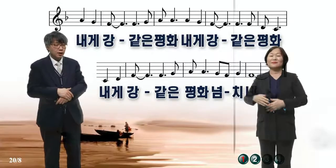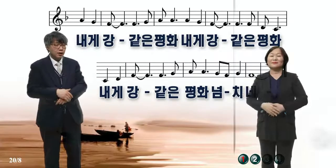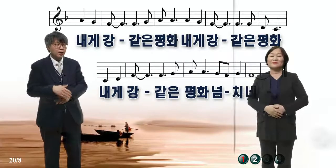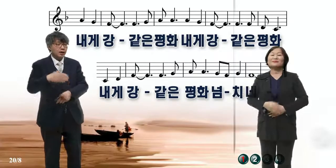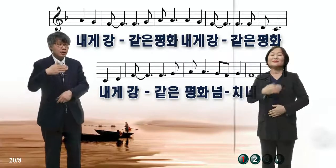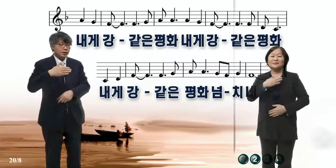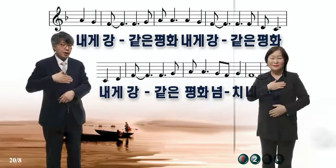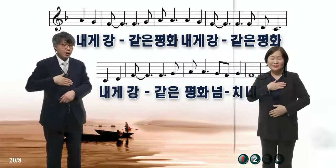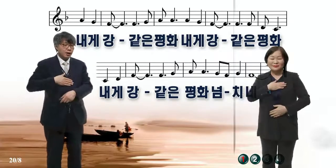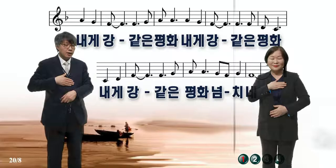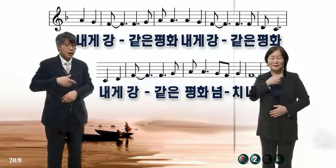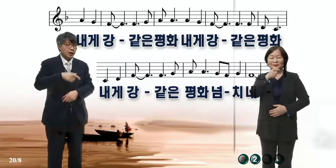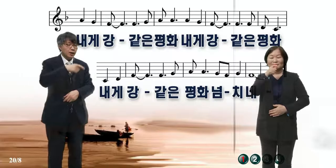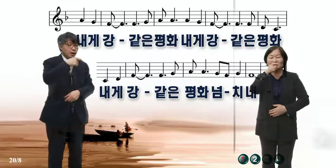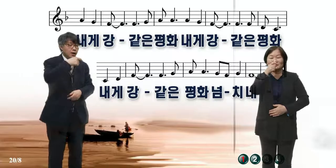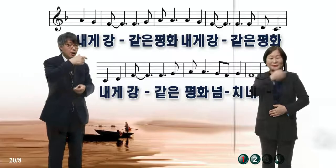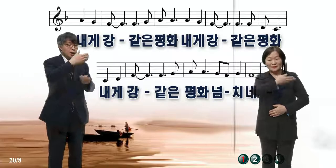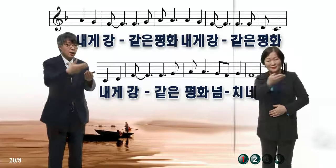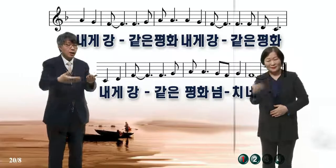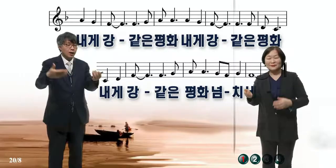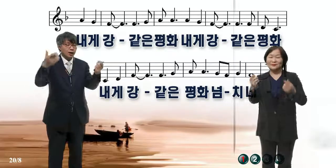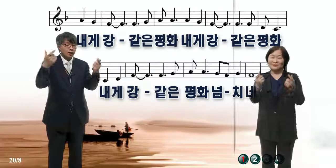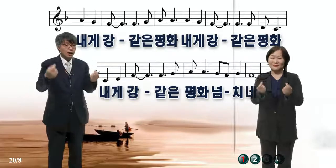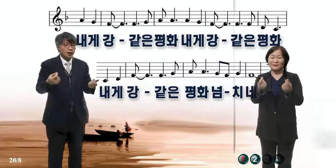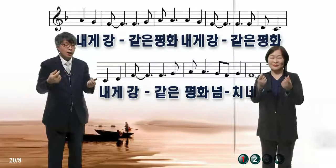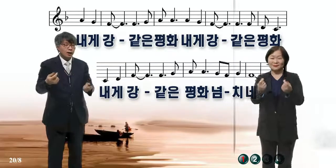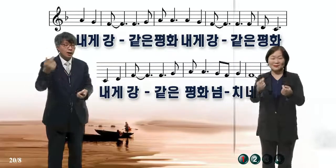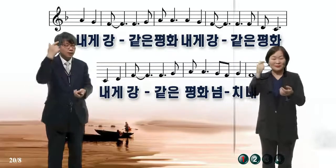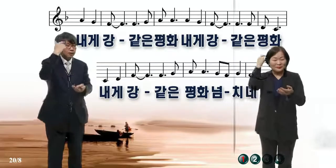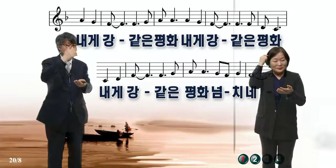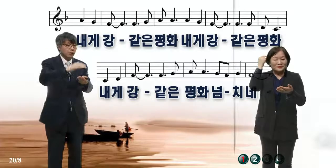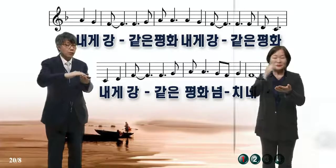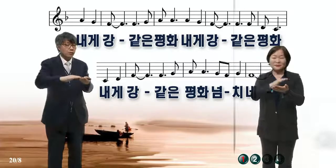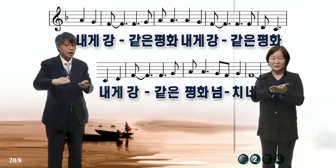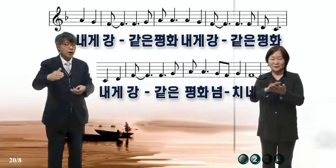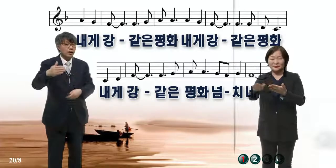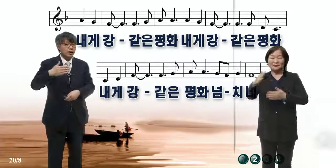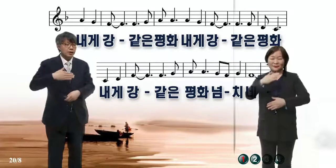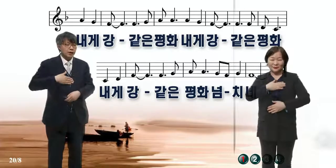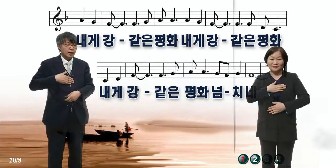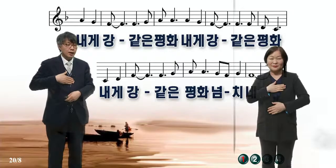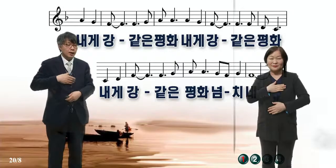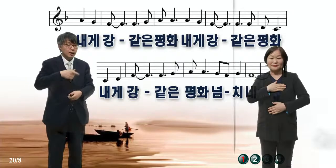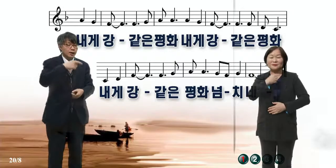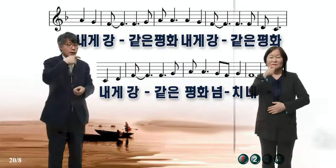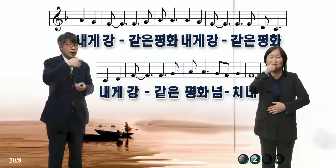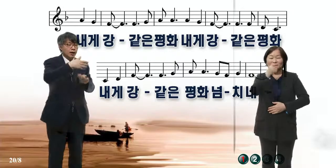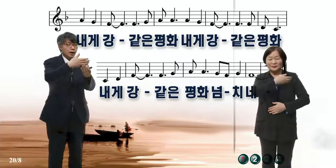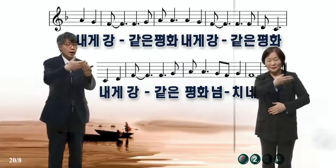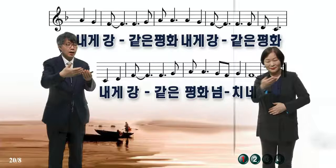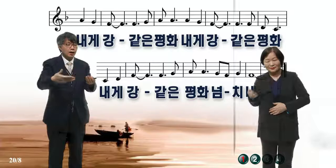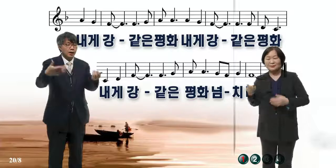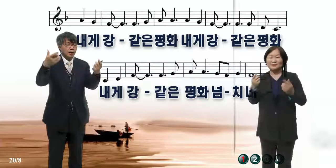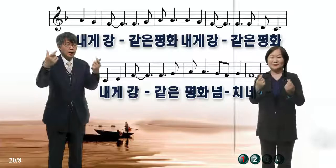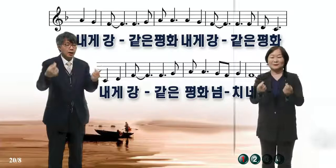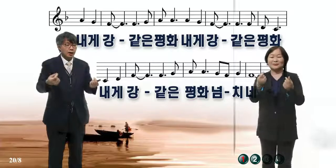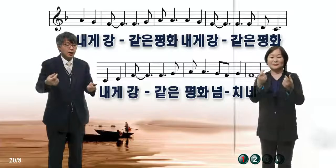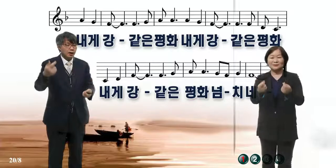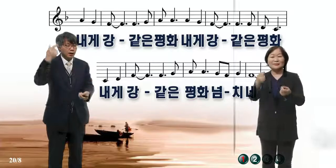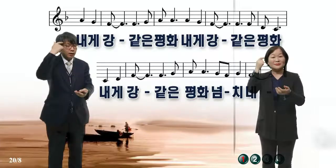넘치네. 내게 강 같은 평화. 내게 강